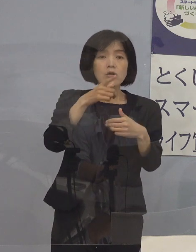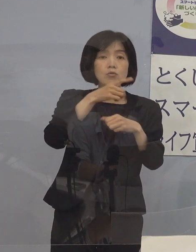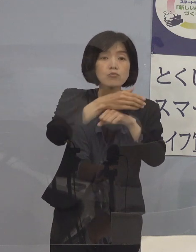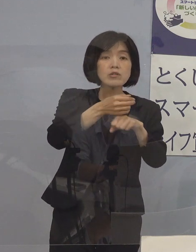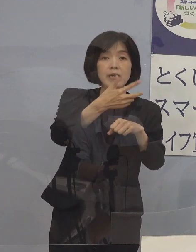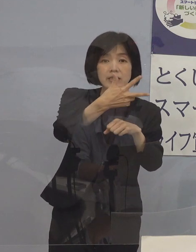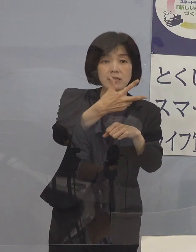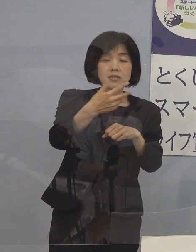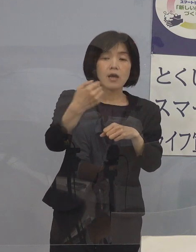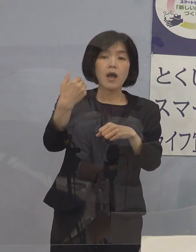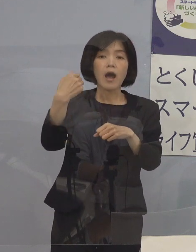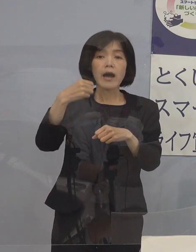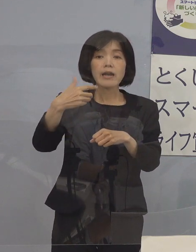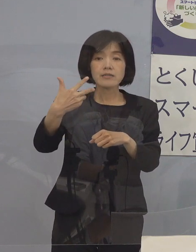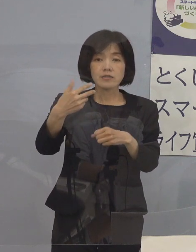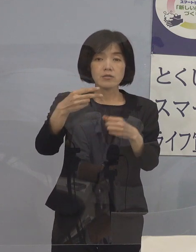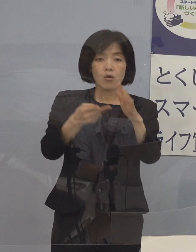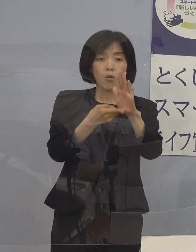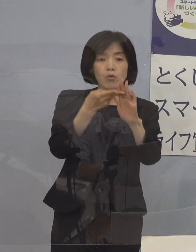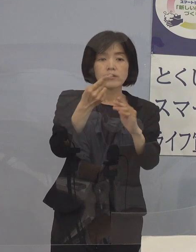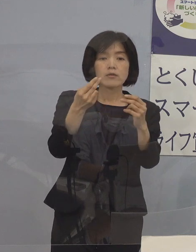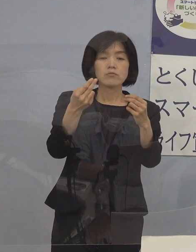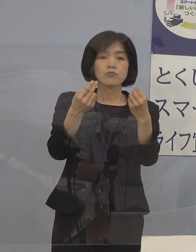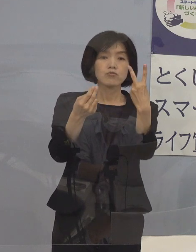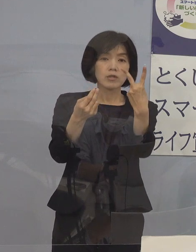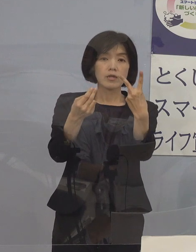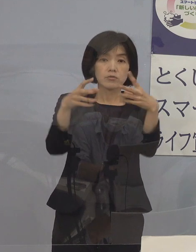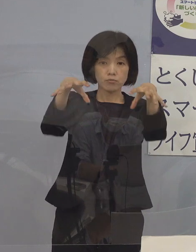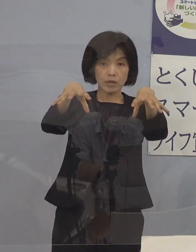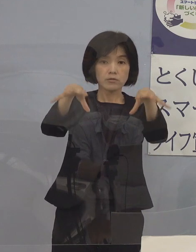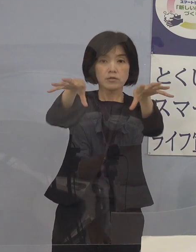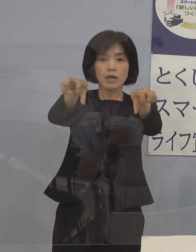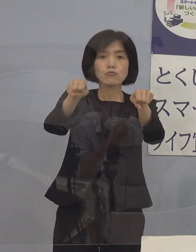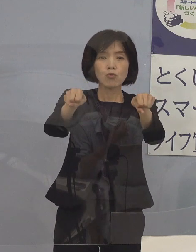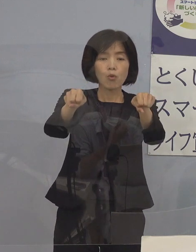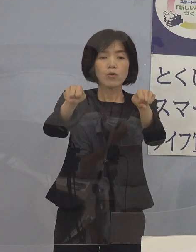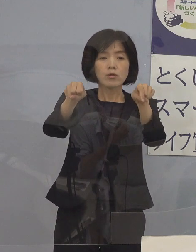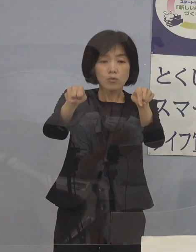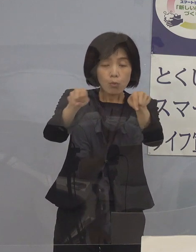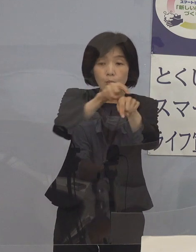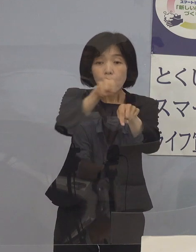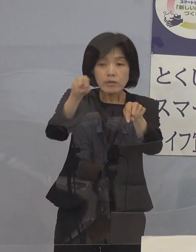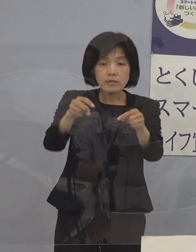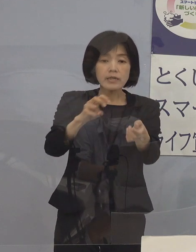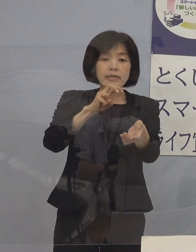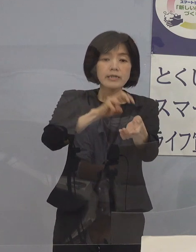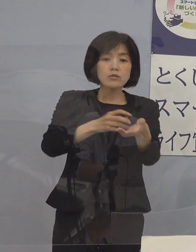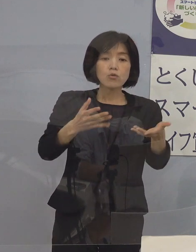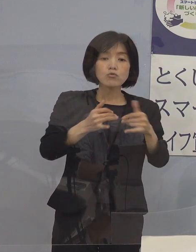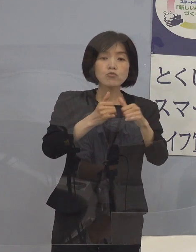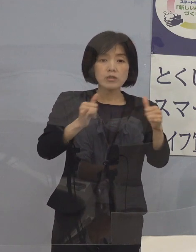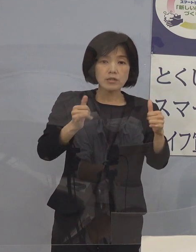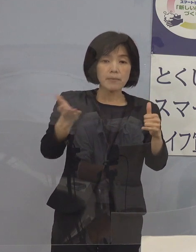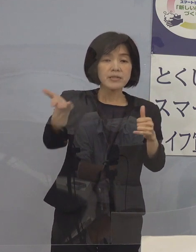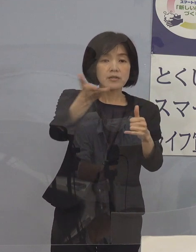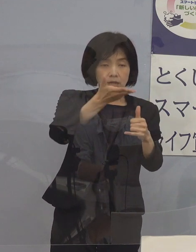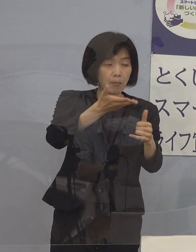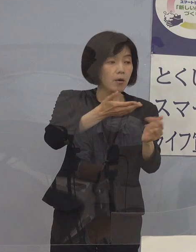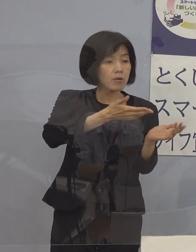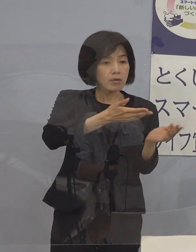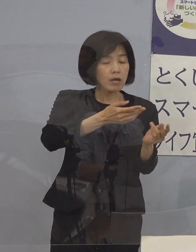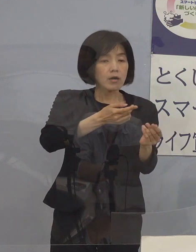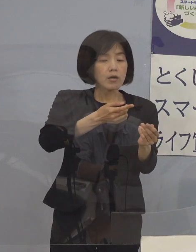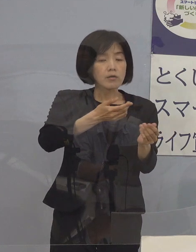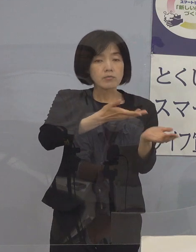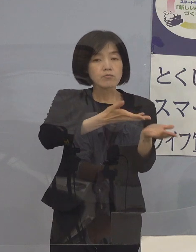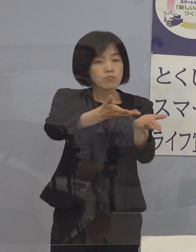南市2つのホテルを確保させていただき、医療従事者などの皆様方にご利用をい